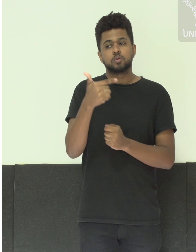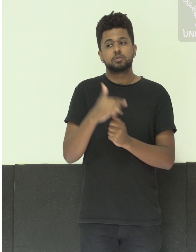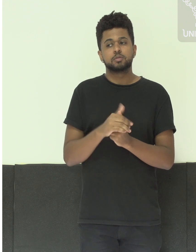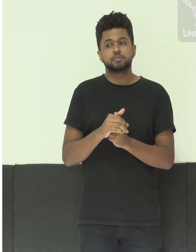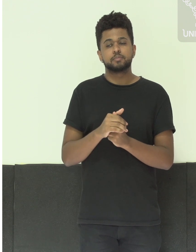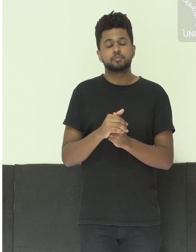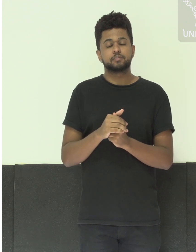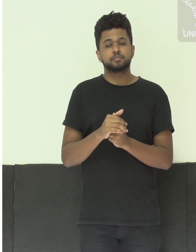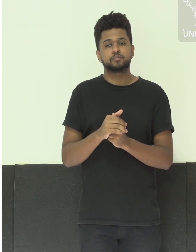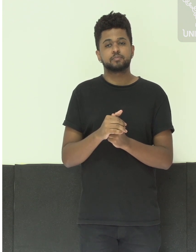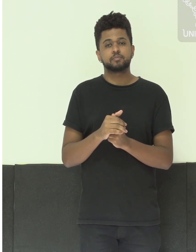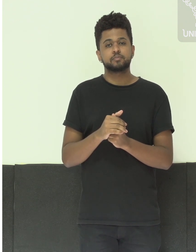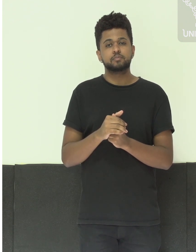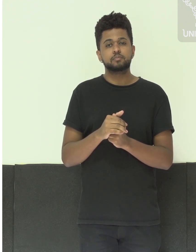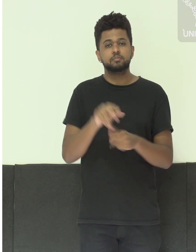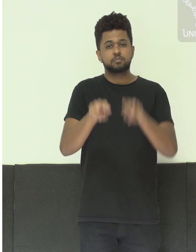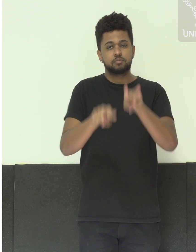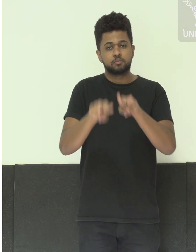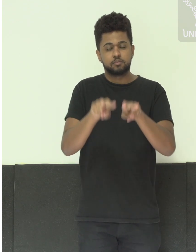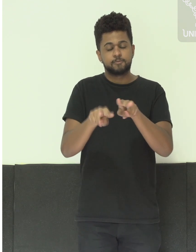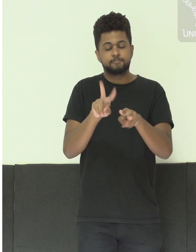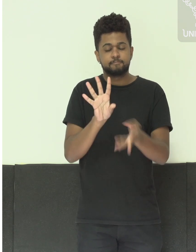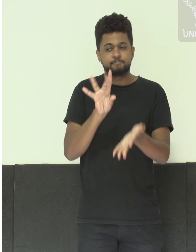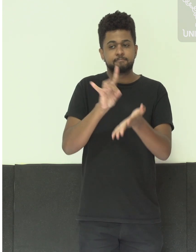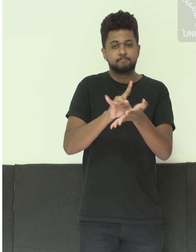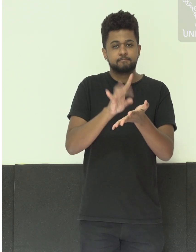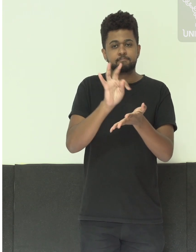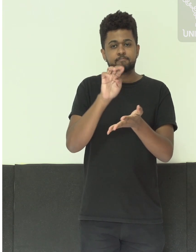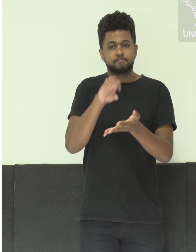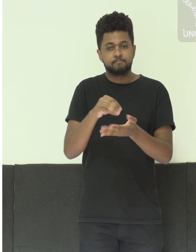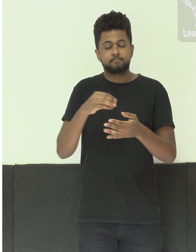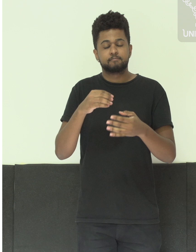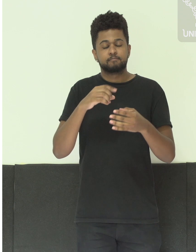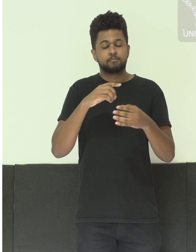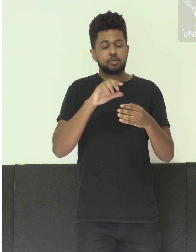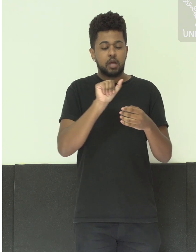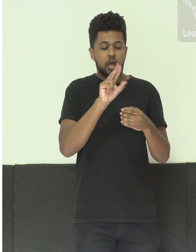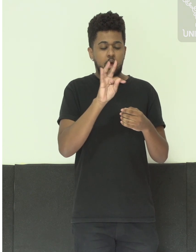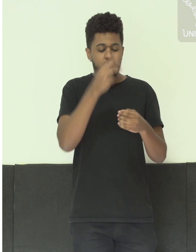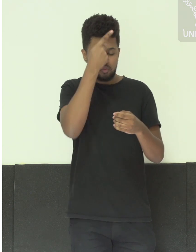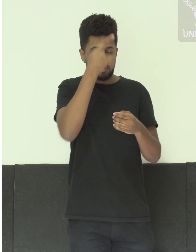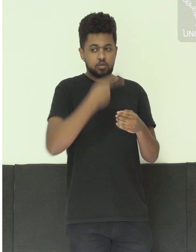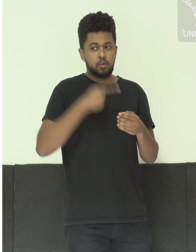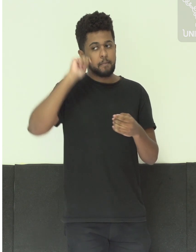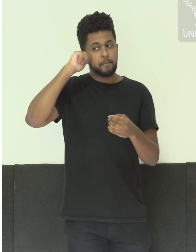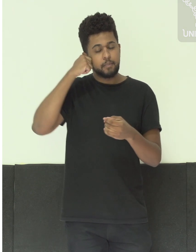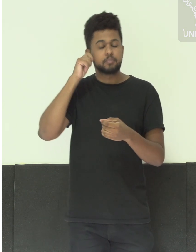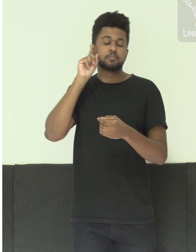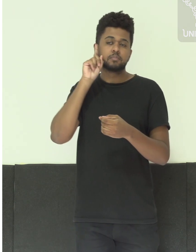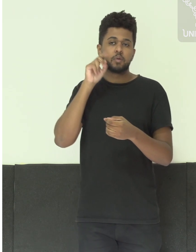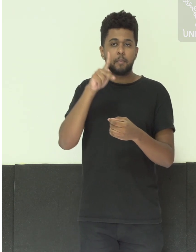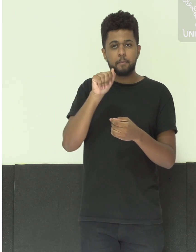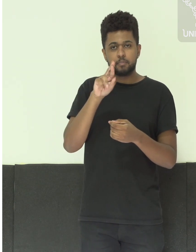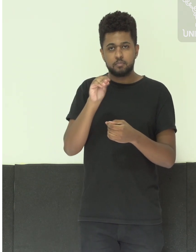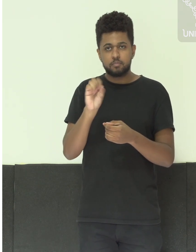7.3.10.2. O processo de verificação e validação do termo de autodeclaração de candidatos pretos e ou pardos será